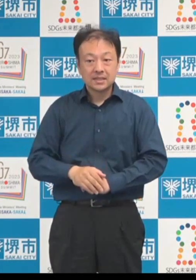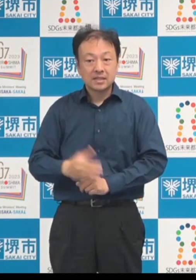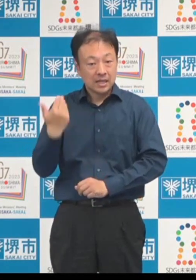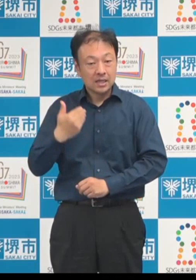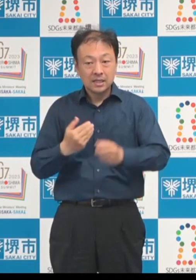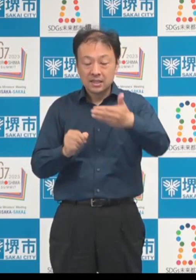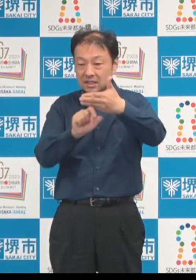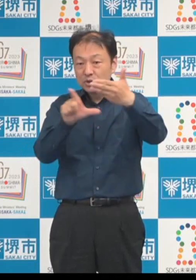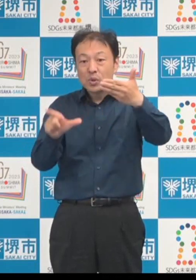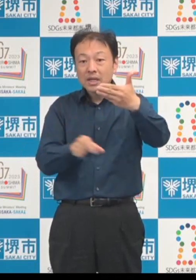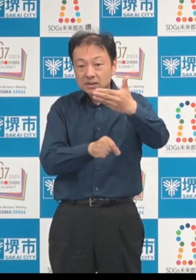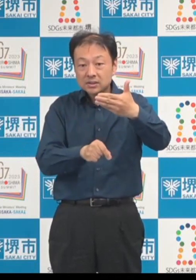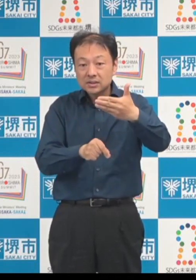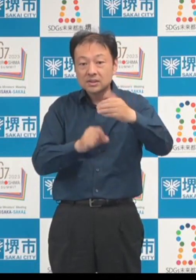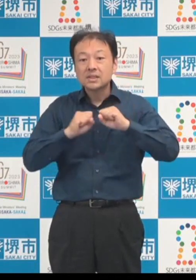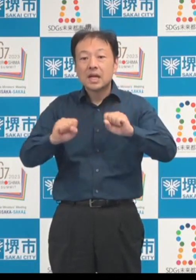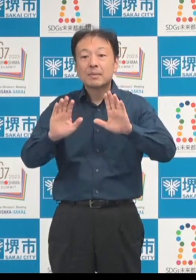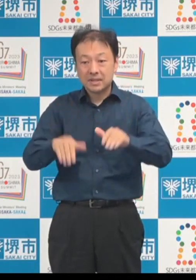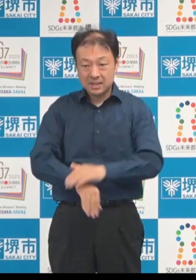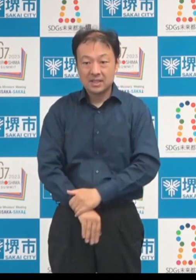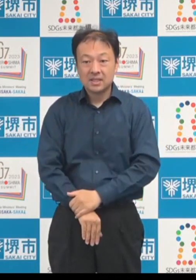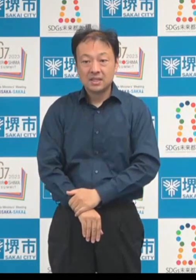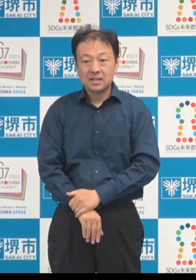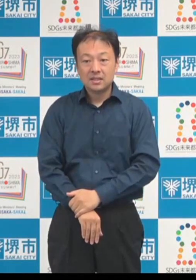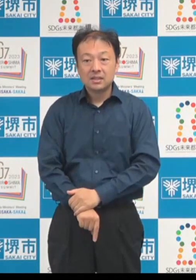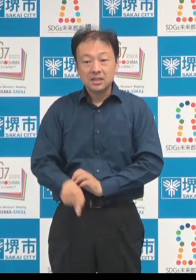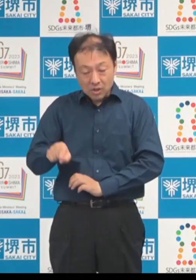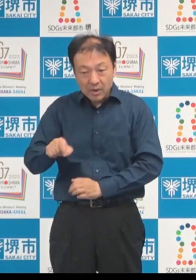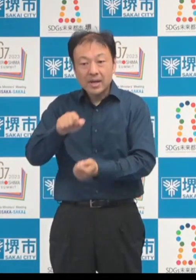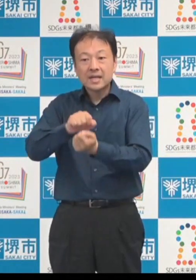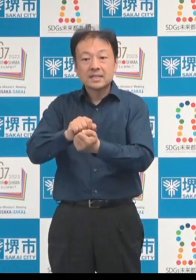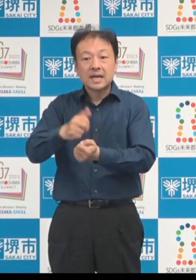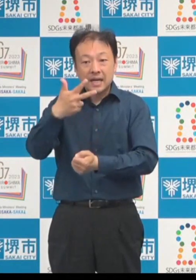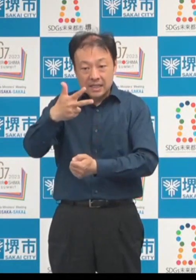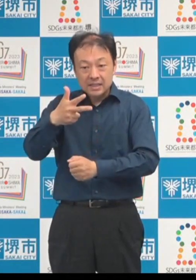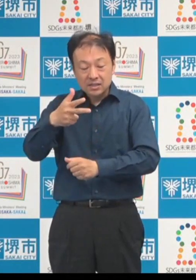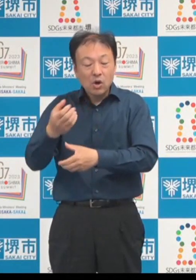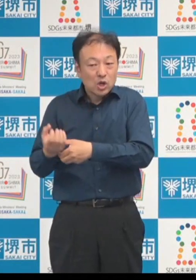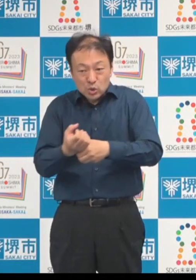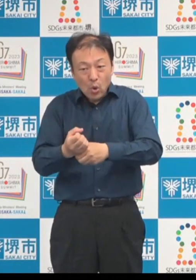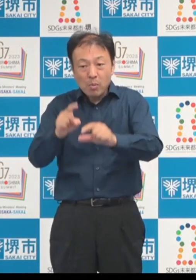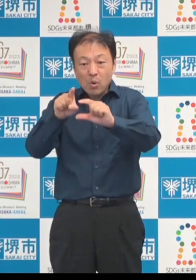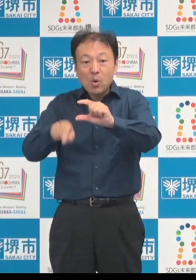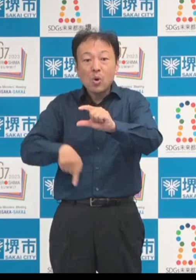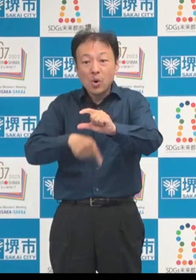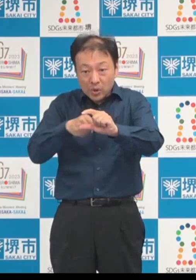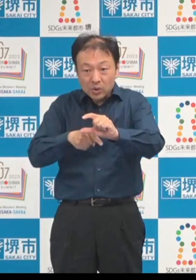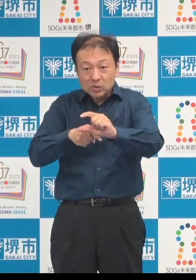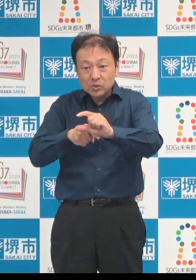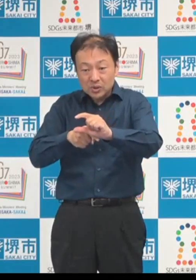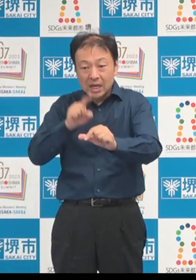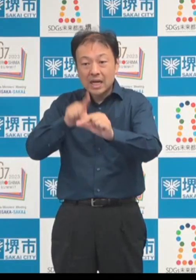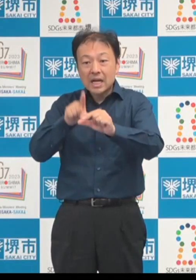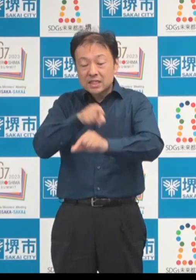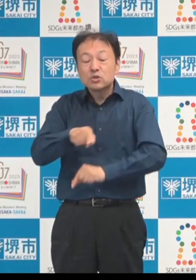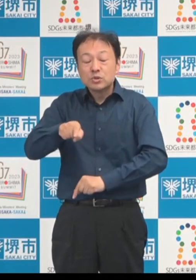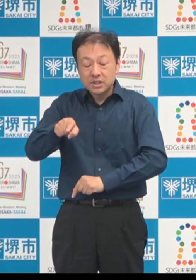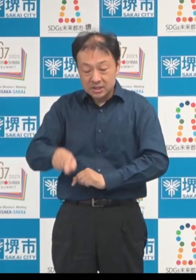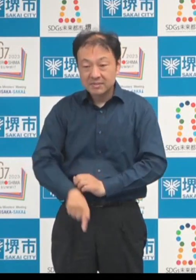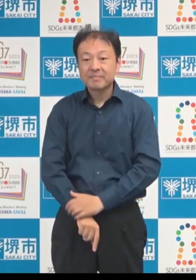に、実施されておりまして、今回は堺消防局がメインとなって実施、させていただきます。